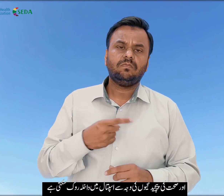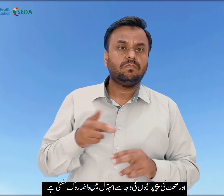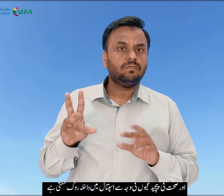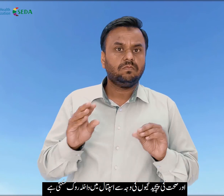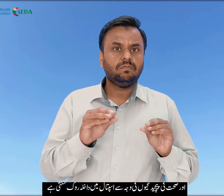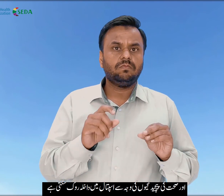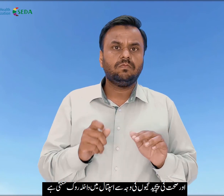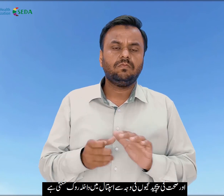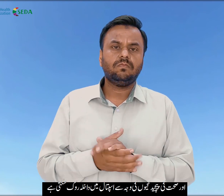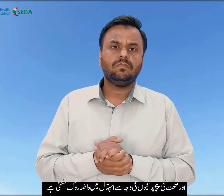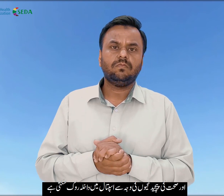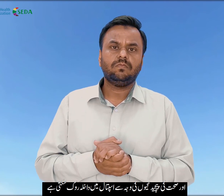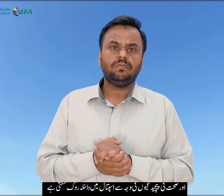میں داخلہ روک سکتی ہے۔